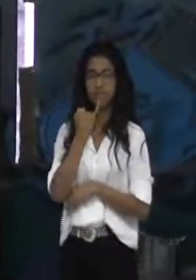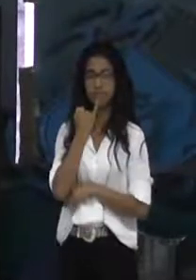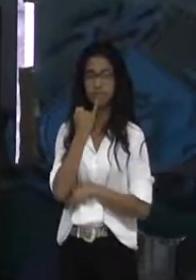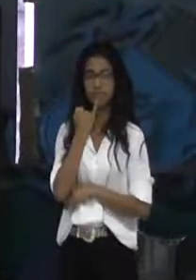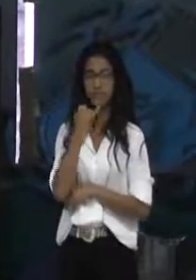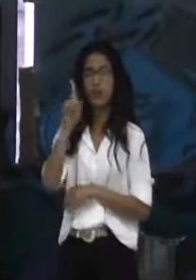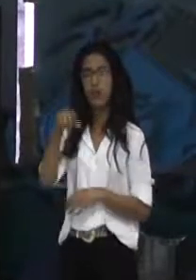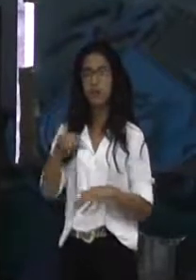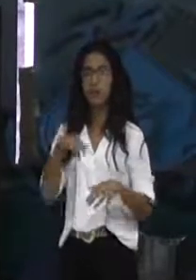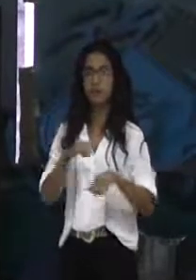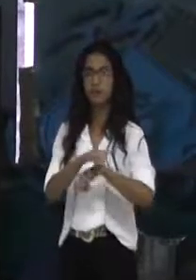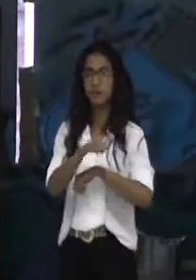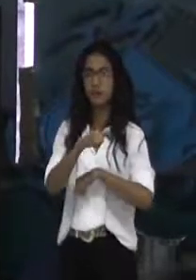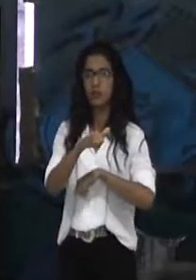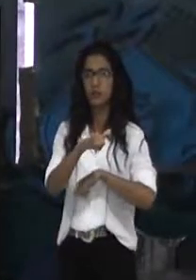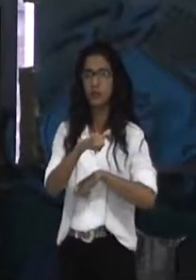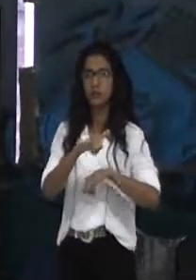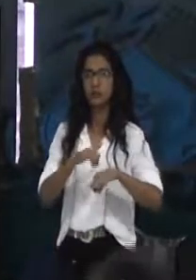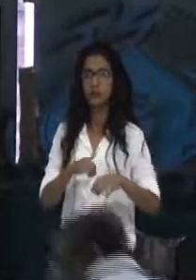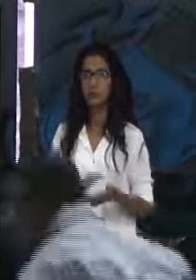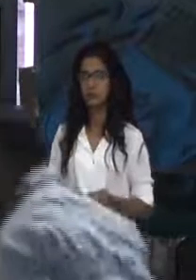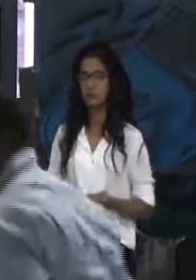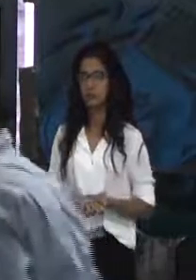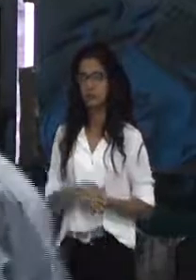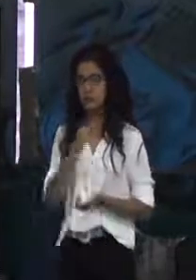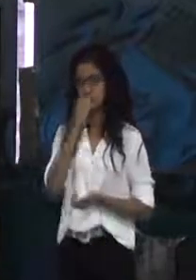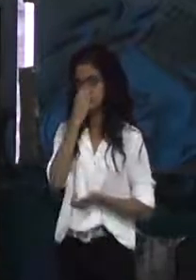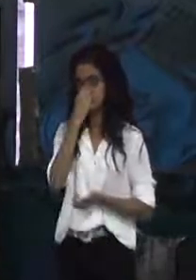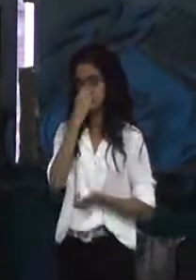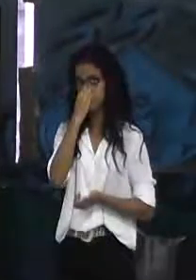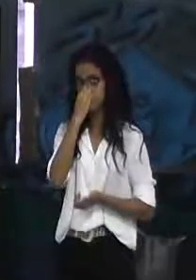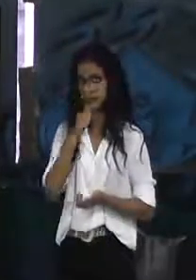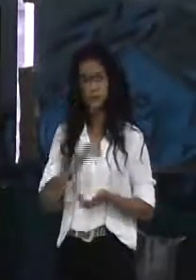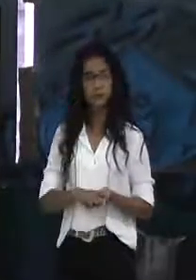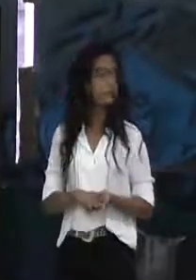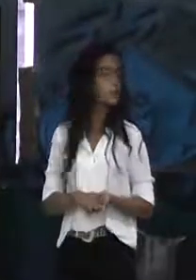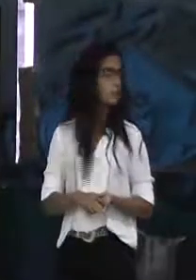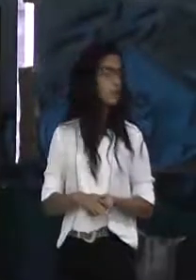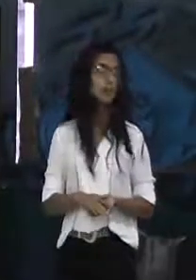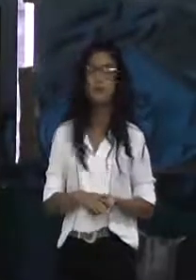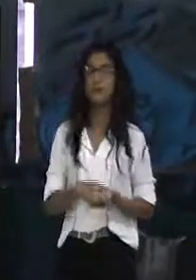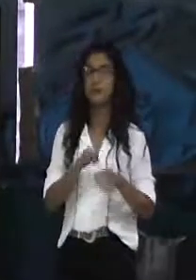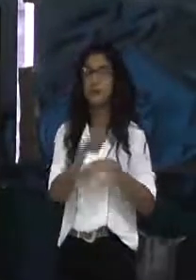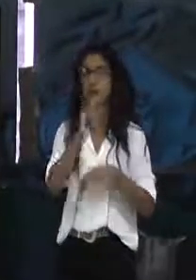a ausência de um equipamento tão importante da prestação da assistência à saúde em nossa